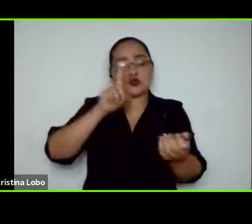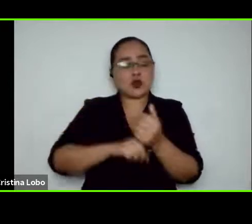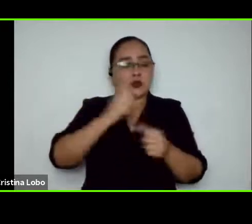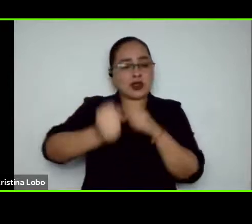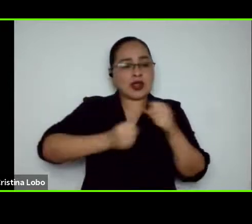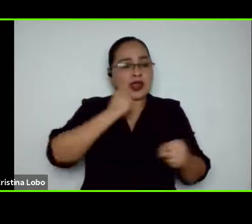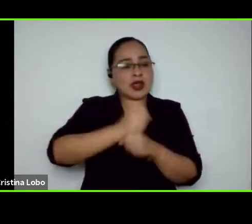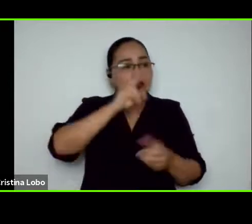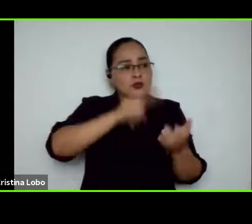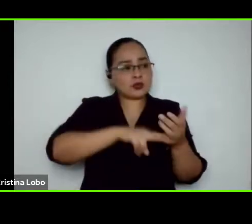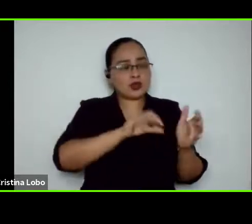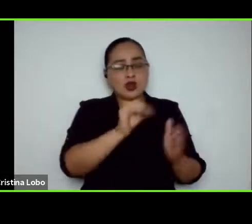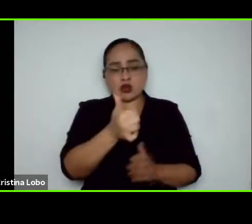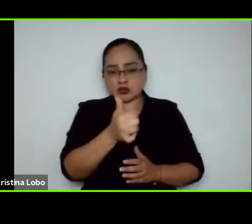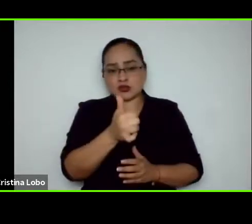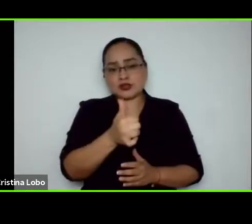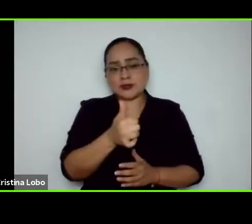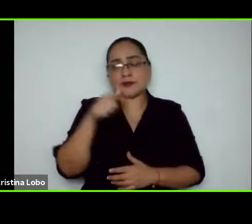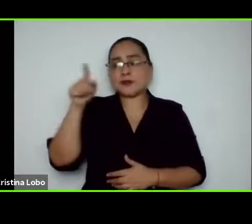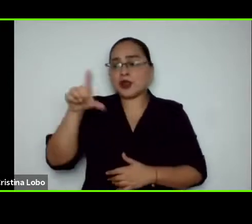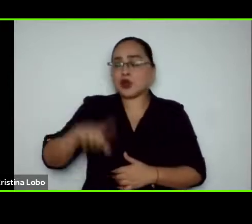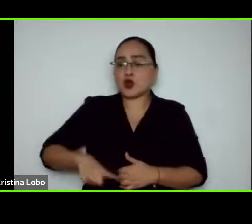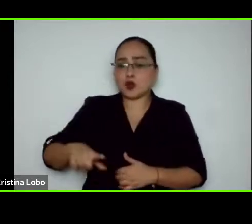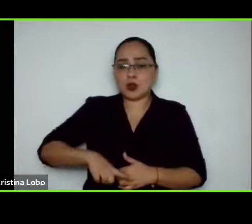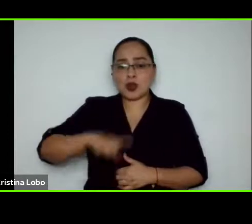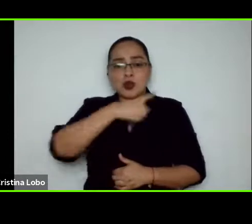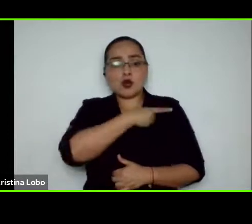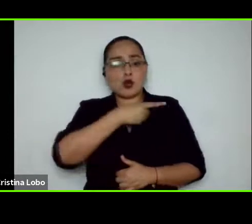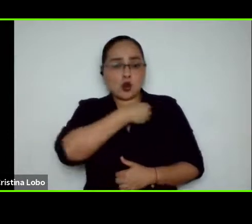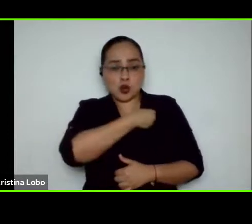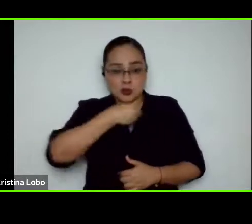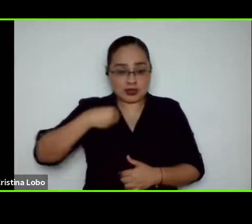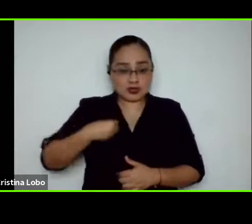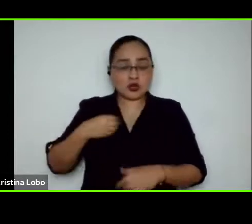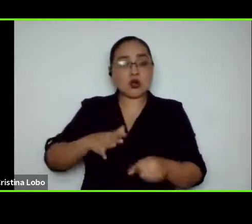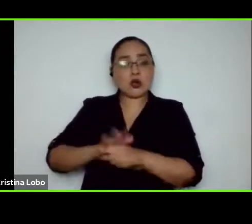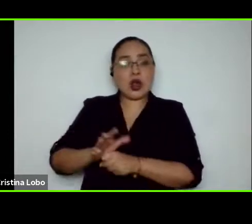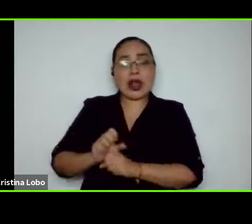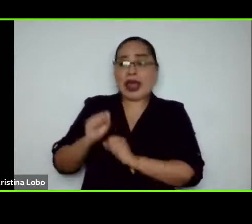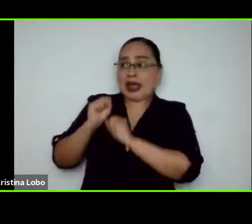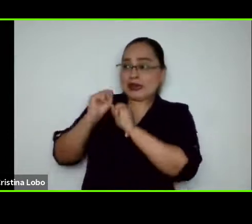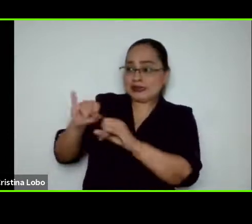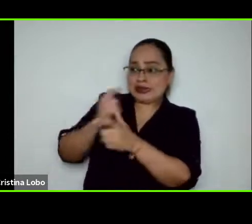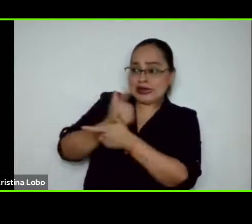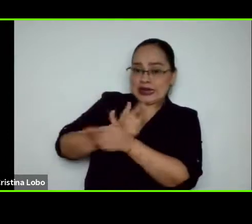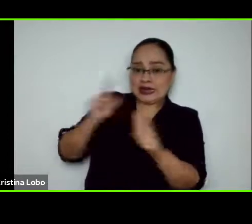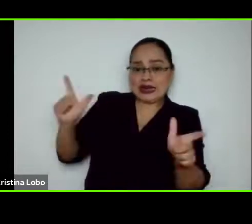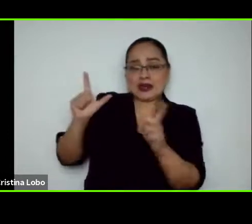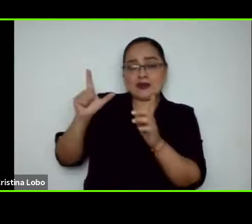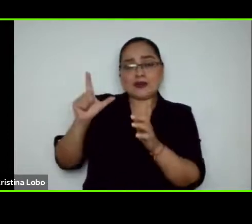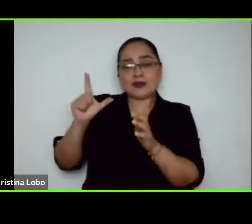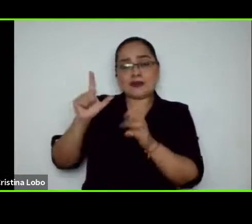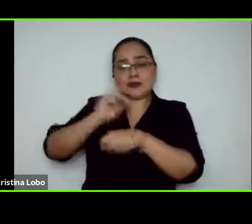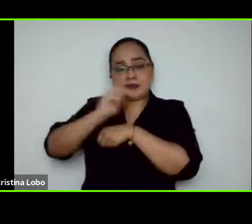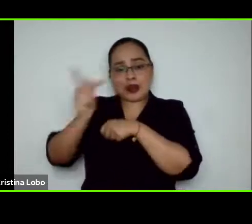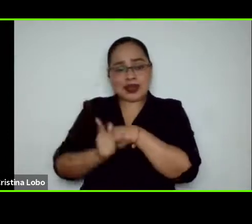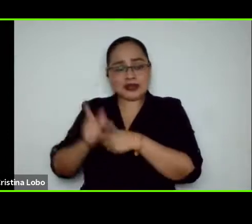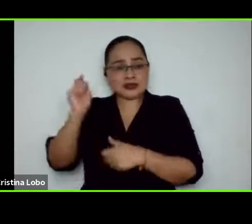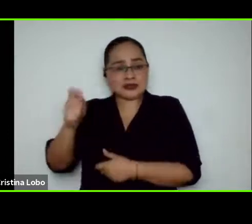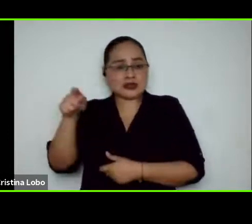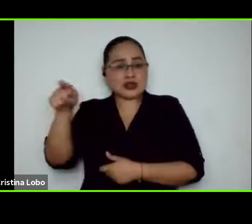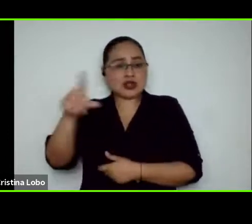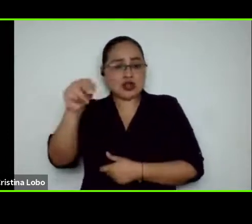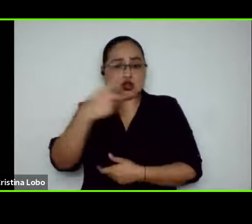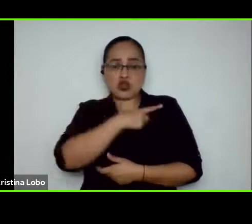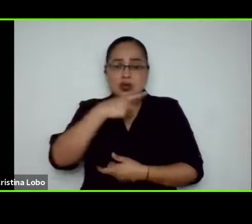Es decir, las obligaciones por parte del Estado no son las de un Estado liberal, netamente no abstencionista, que no debe